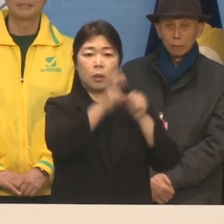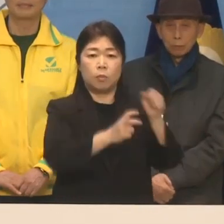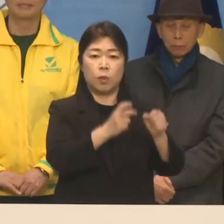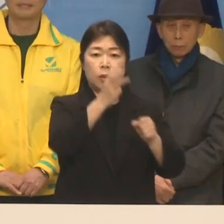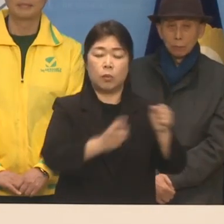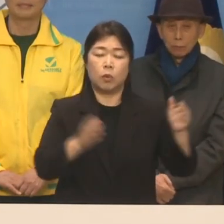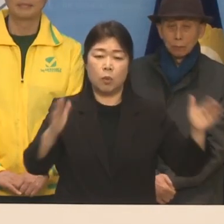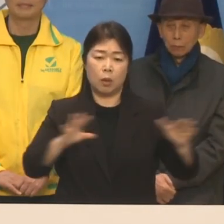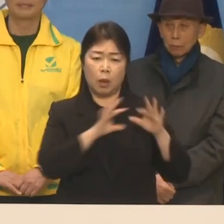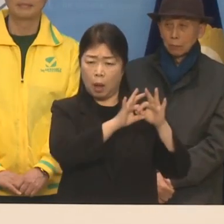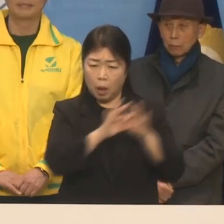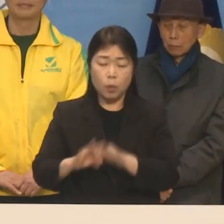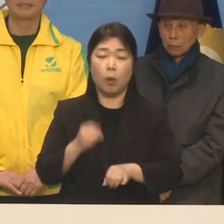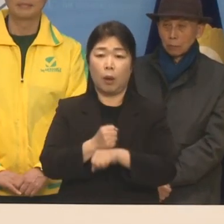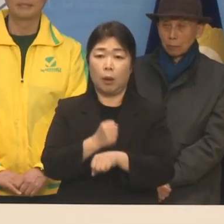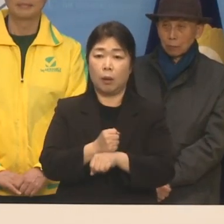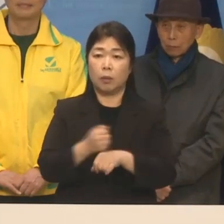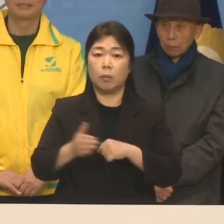밀어붙이면서 우리